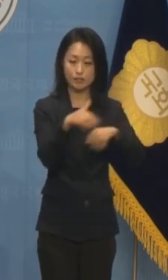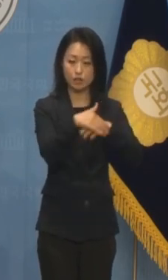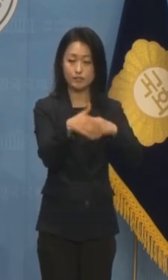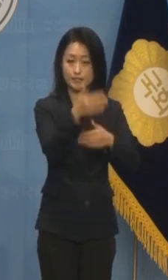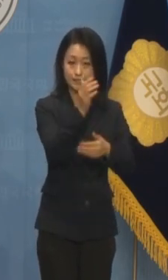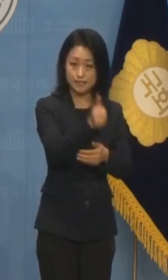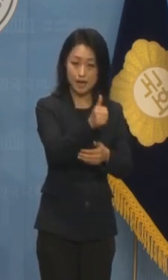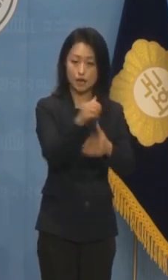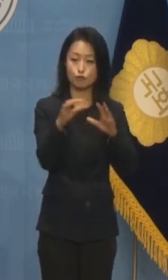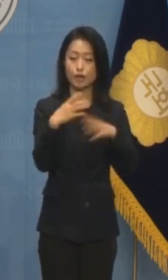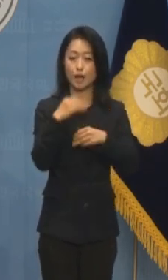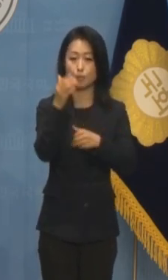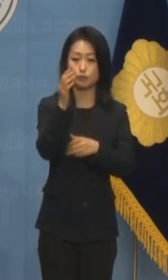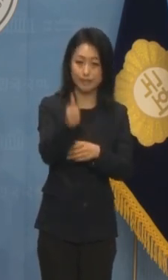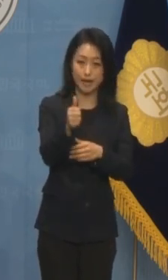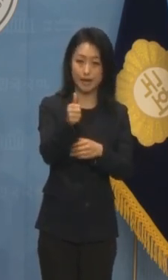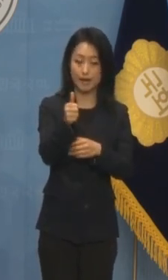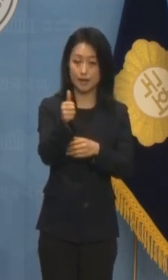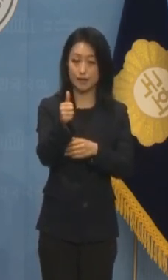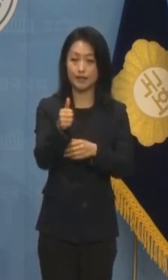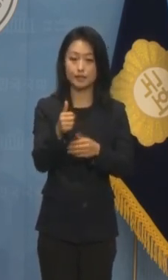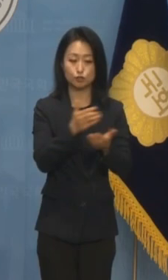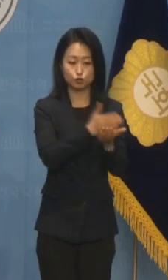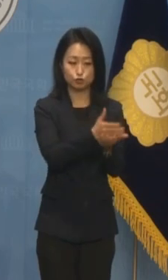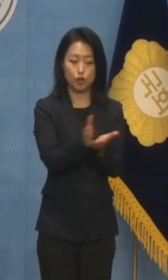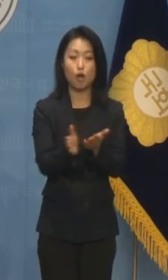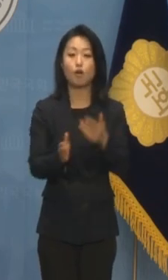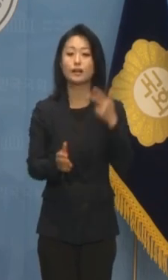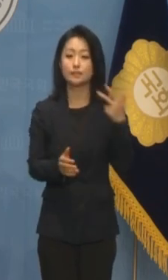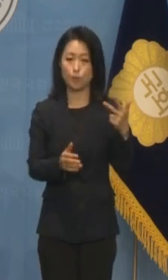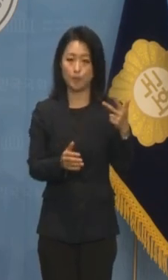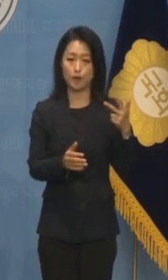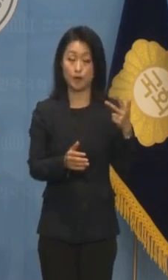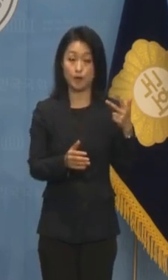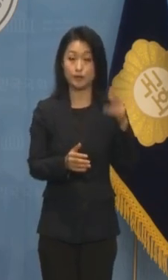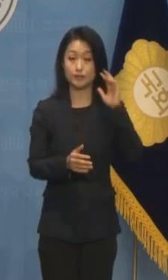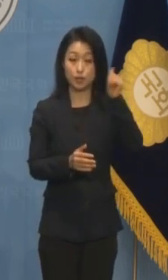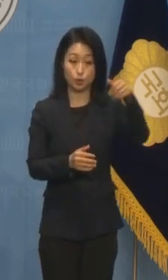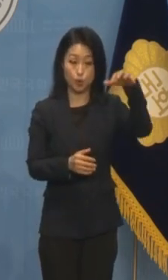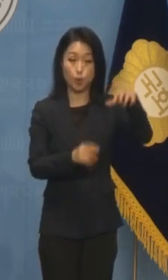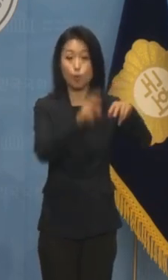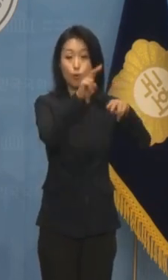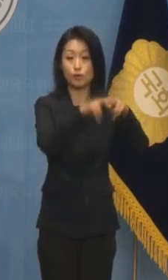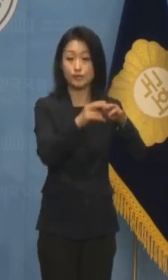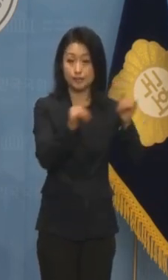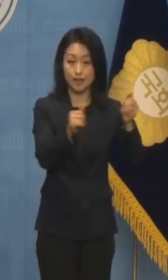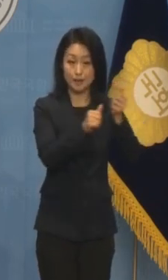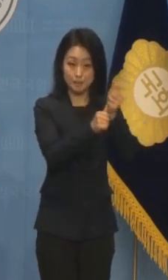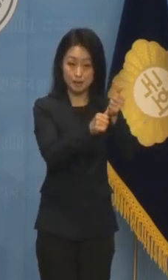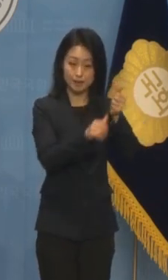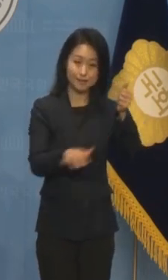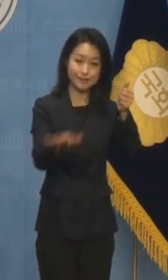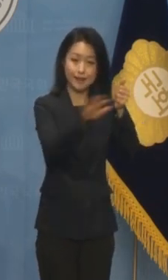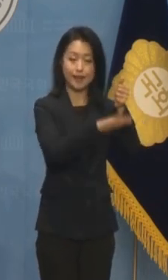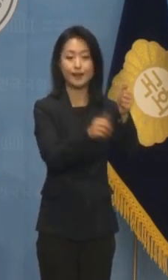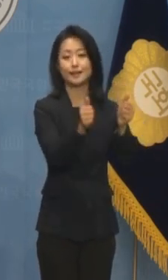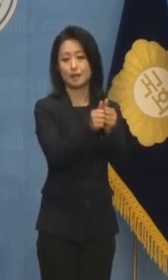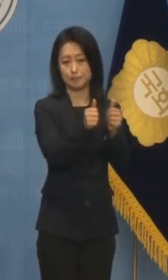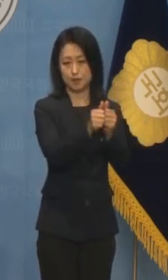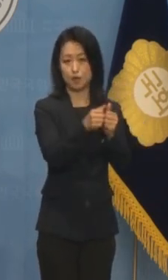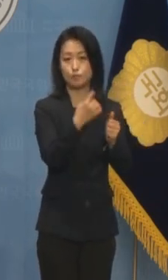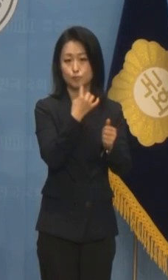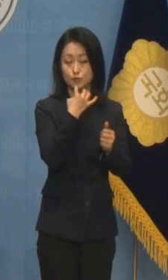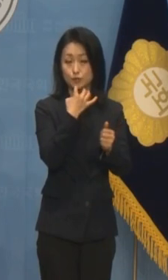정책실장, 국가안보실장과 7수석 등 현재 대통령실의 고위급 참모는 전원